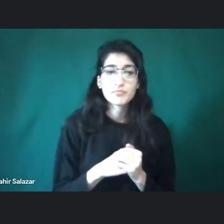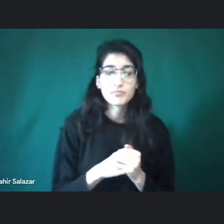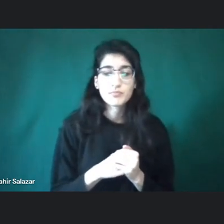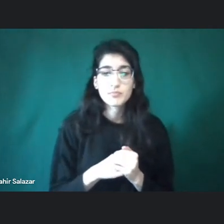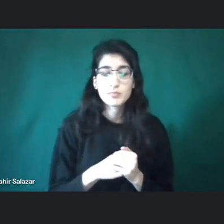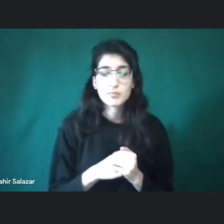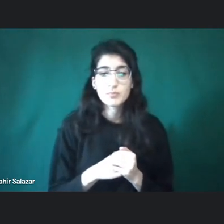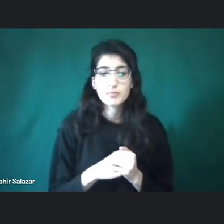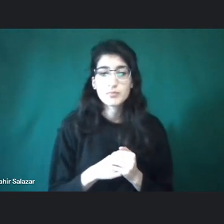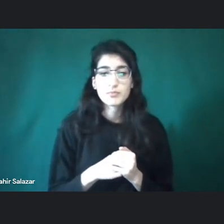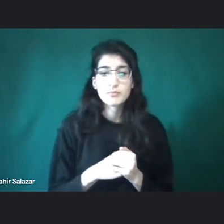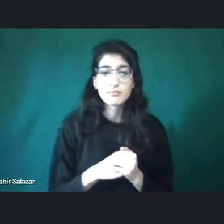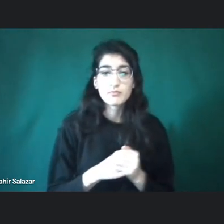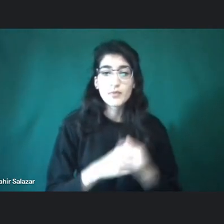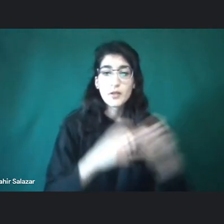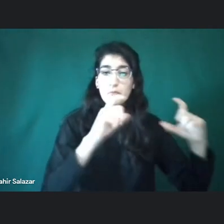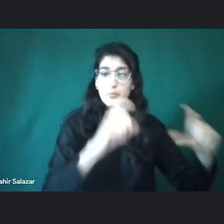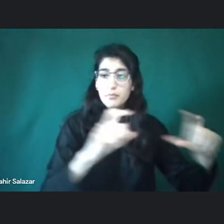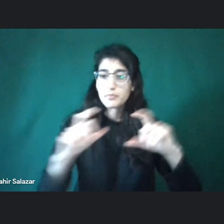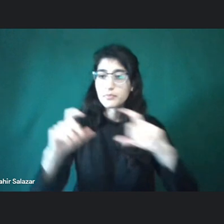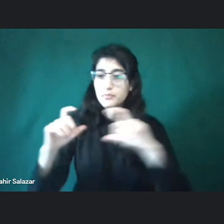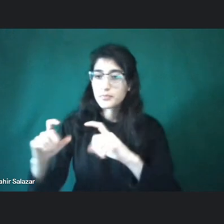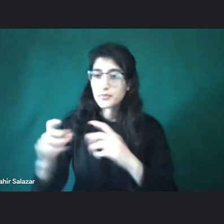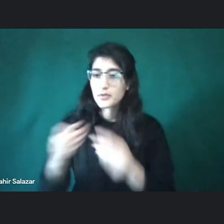¿Cómo serían los bloques?